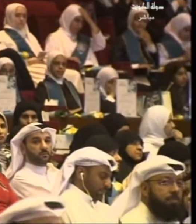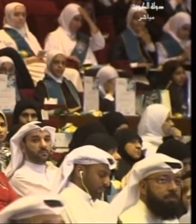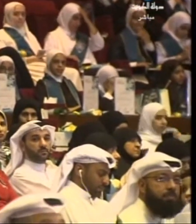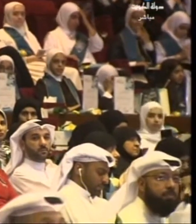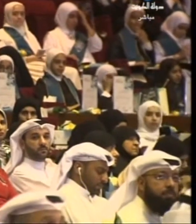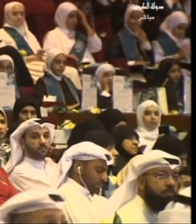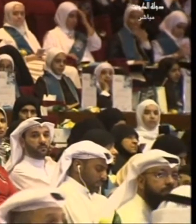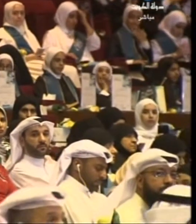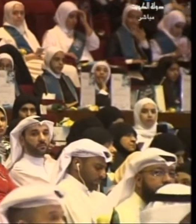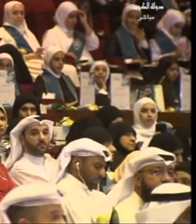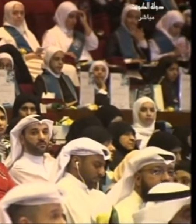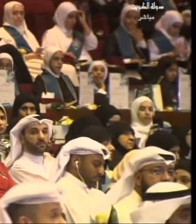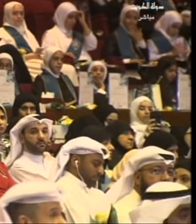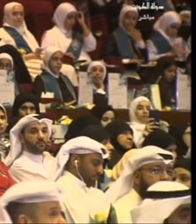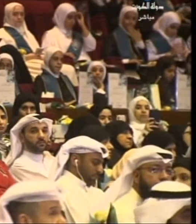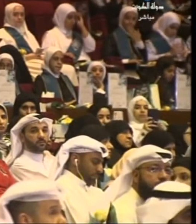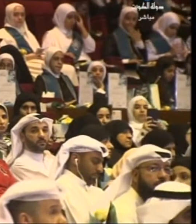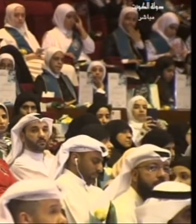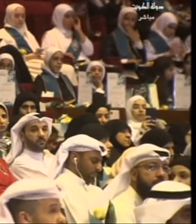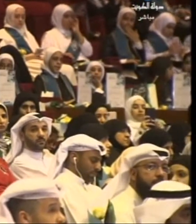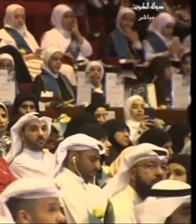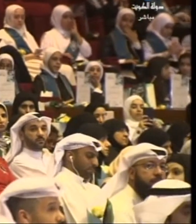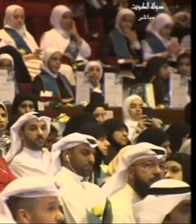وإيجاد تنسيق مشترك بين الهيئات القائمة